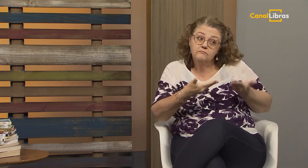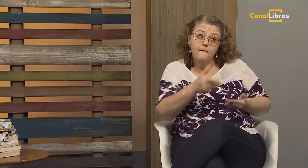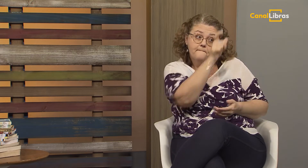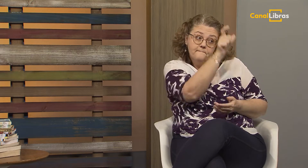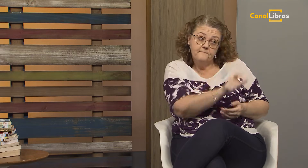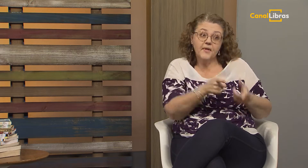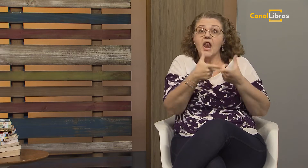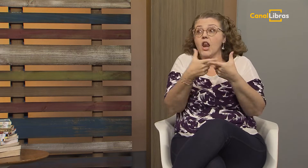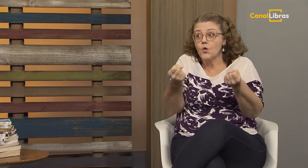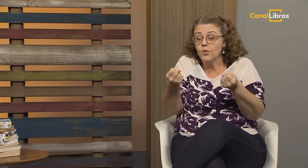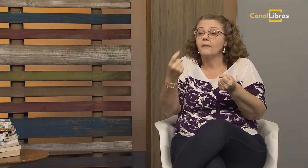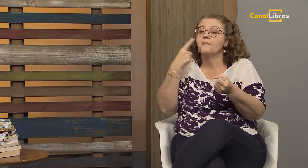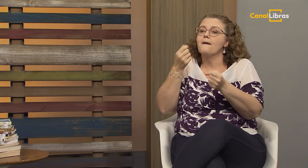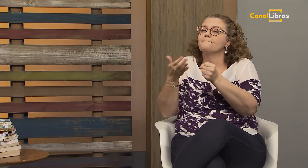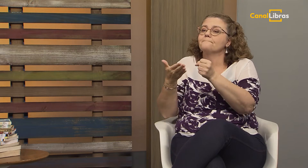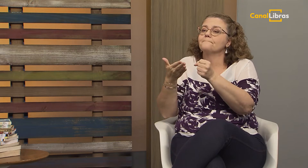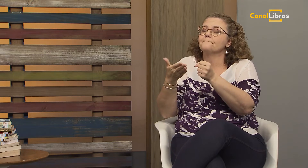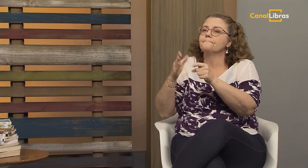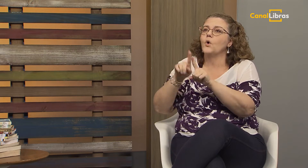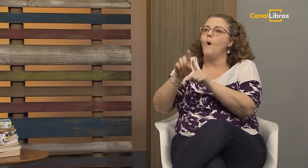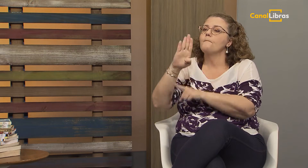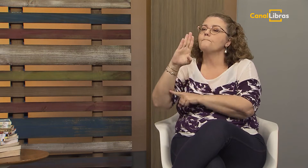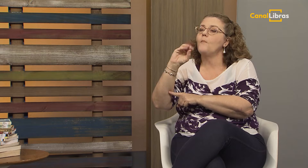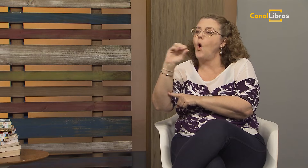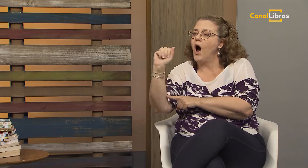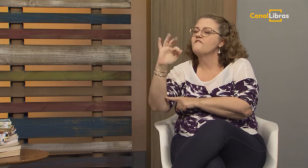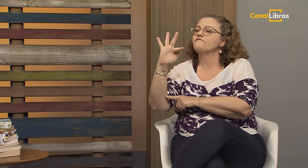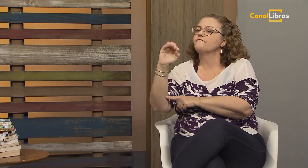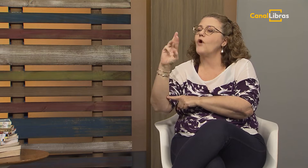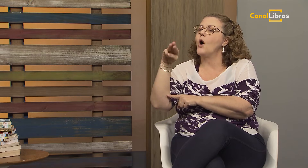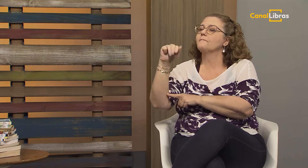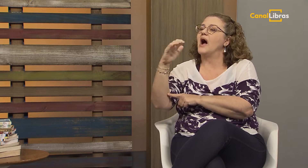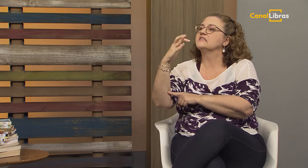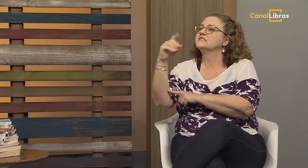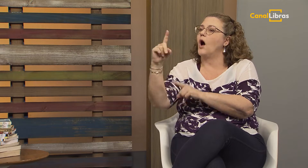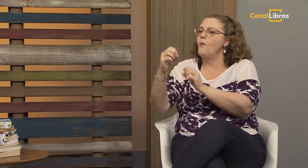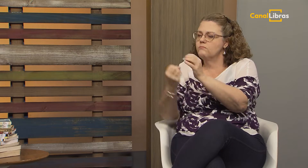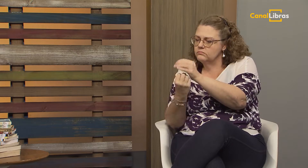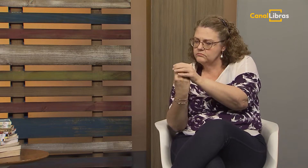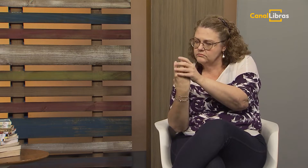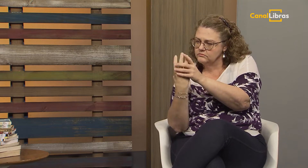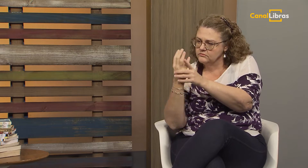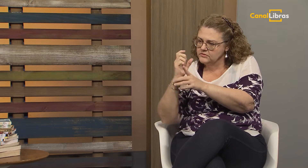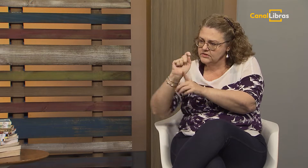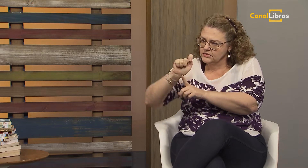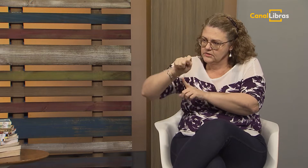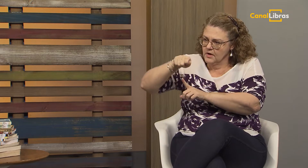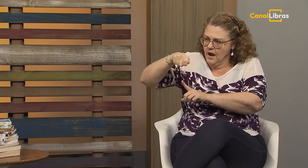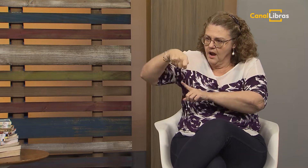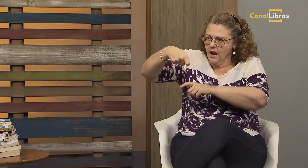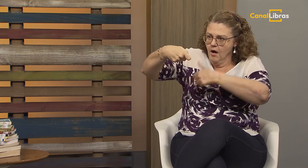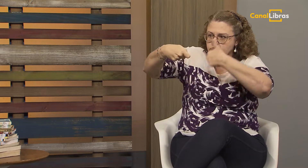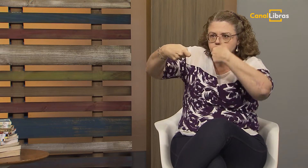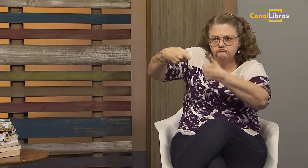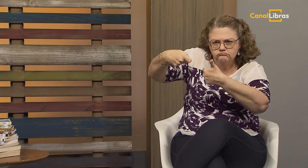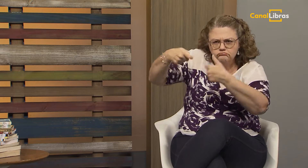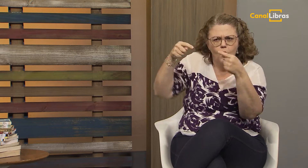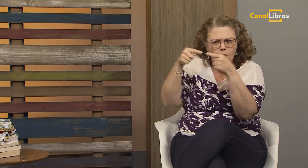fundamental que tenha a presença de um linguista para acontecer o processo com uma boa formação de sinais e sua respectiva estrutura fonológica. Se o sinal